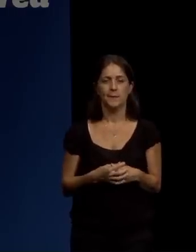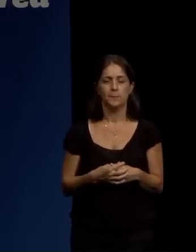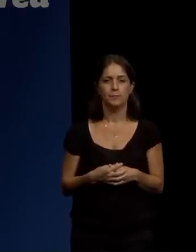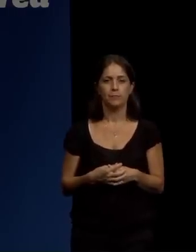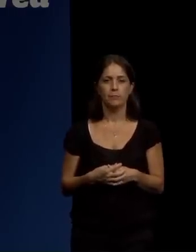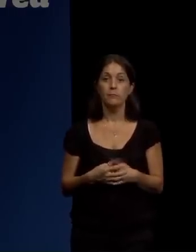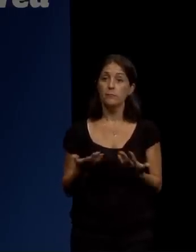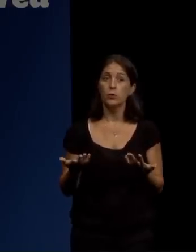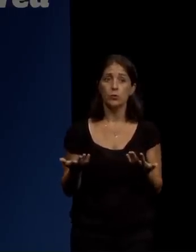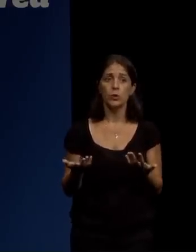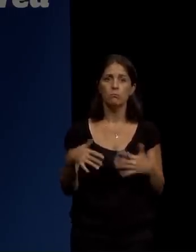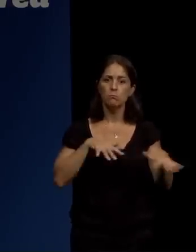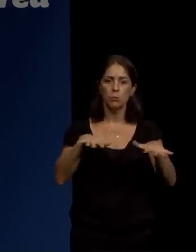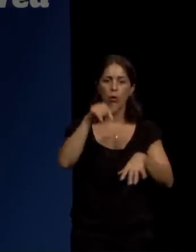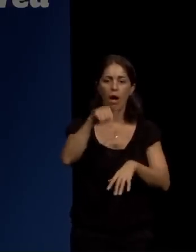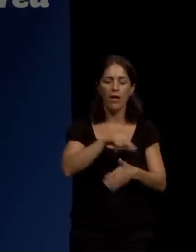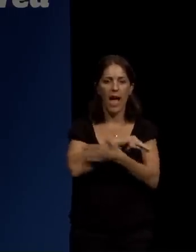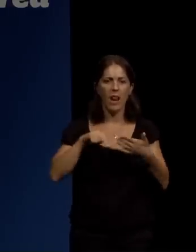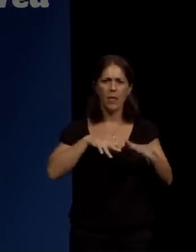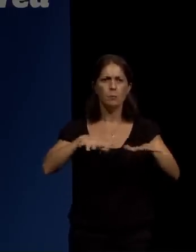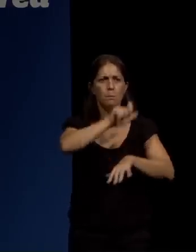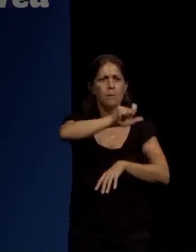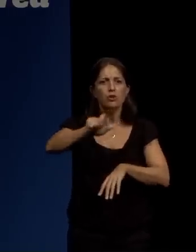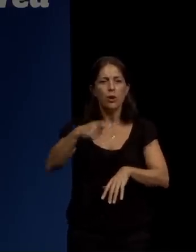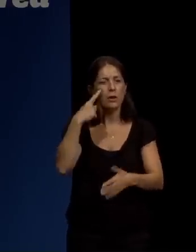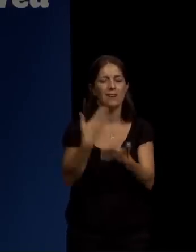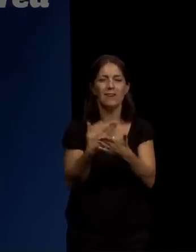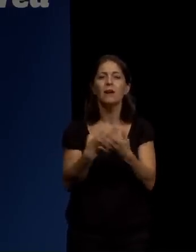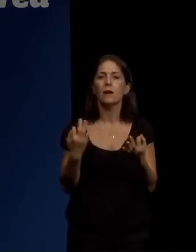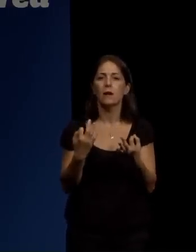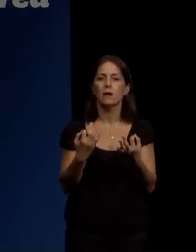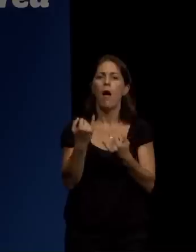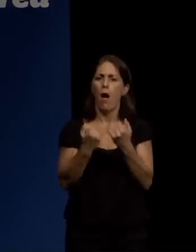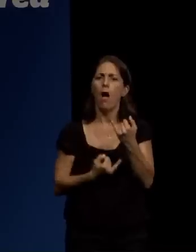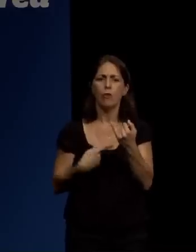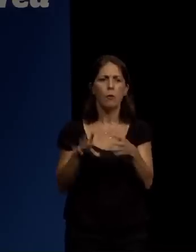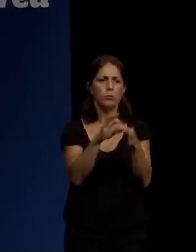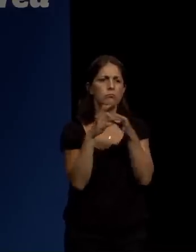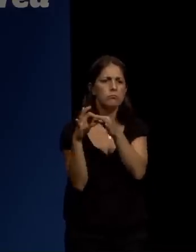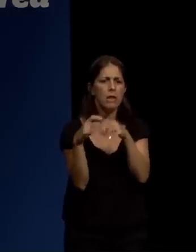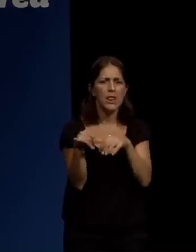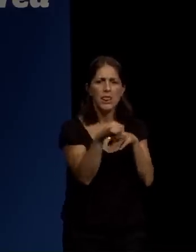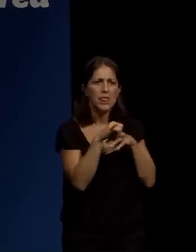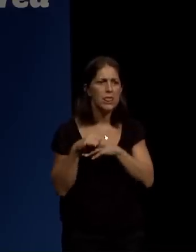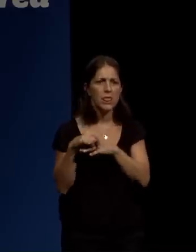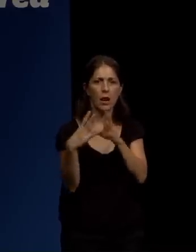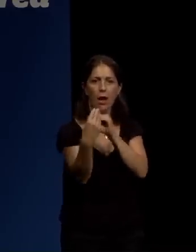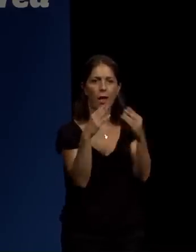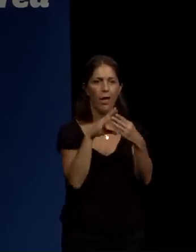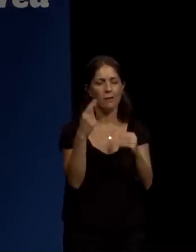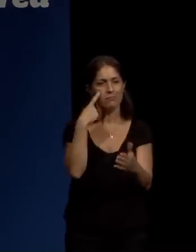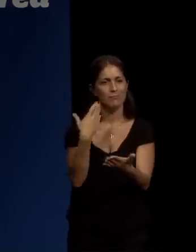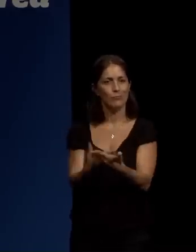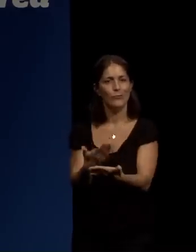E o movemento ciudadanista en Galicia demostrou que era posible o entendemento de unidade popular no máis próximo. Demostrou que o